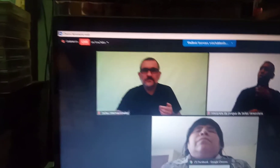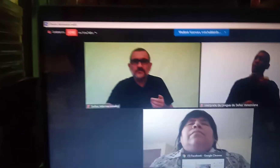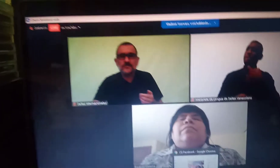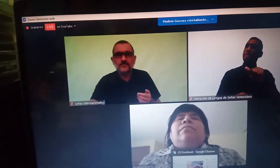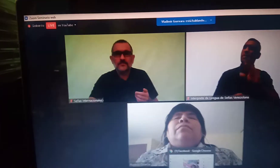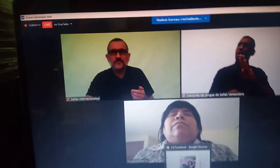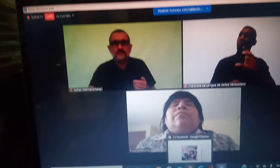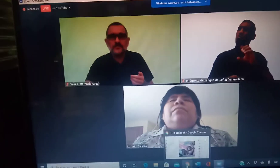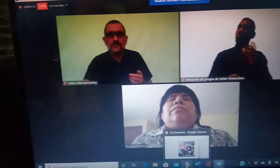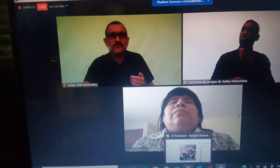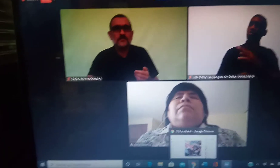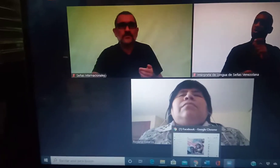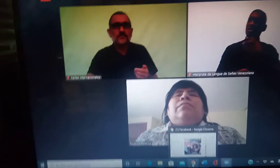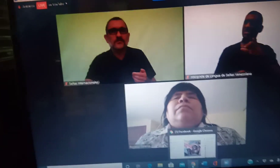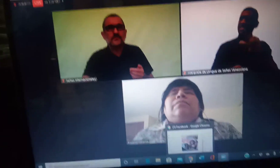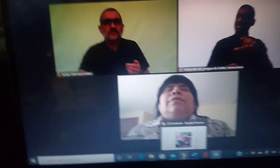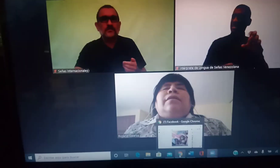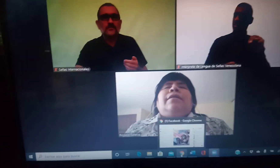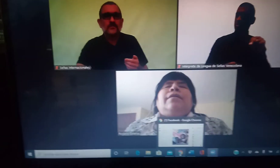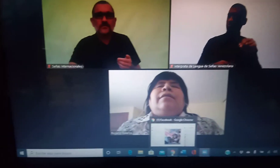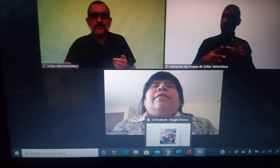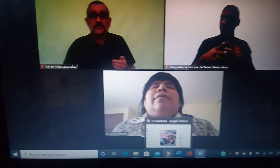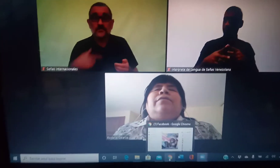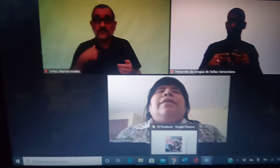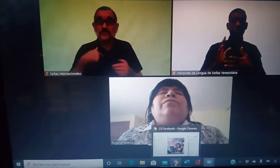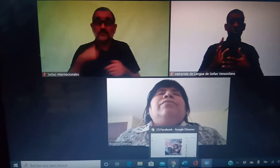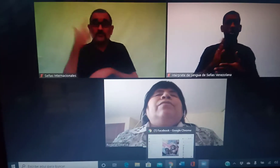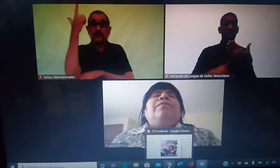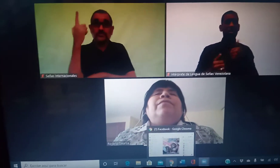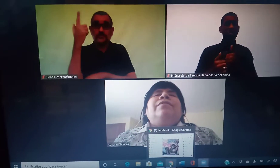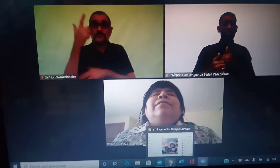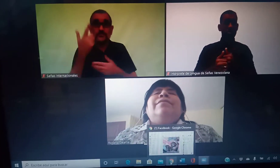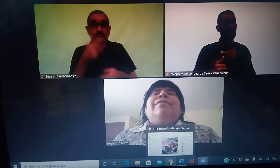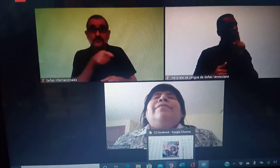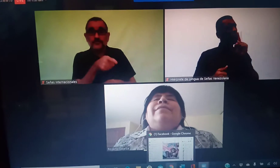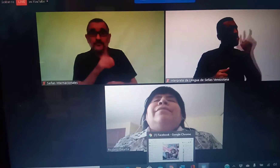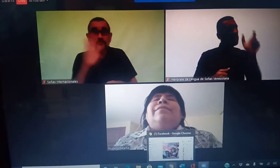empezamos con Tecnologías de Asistencia, le abro el micrófono. Que nos diga su nombre.